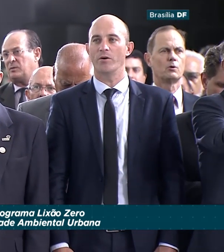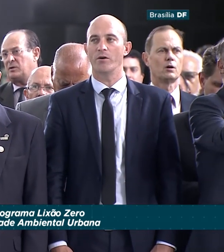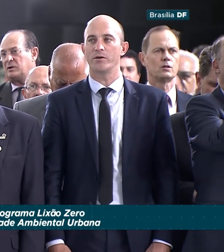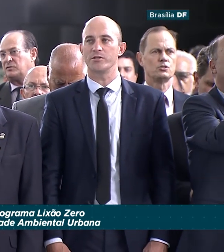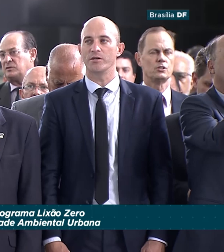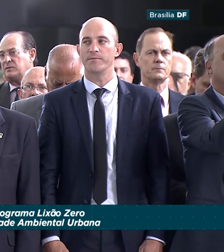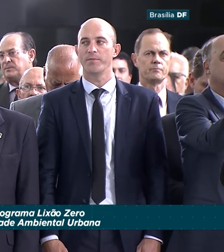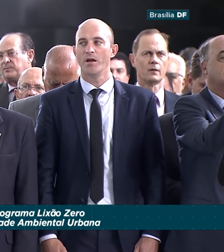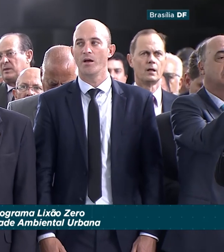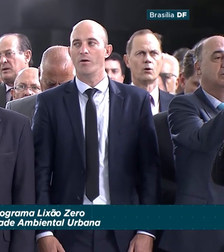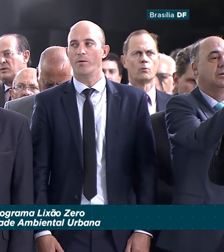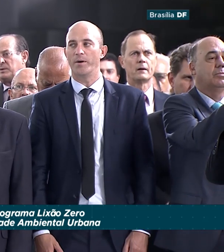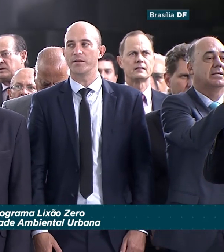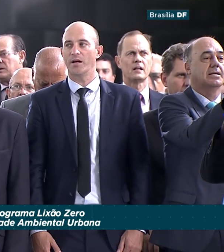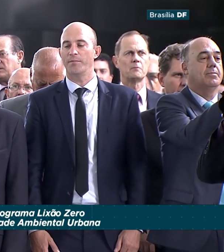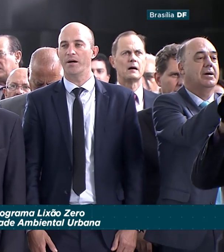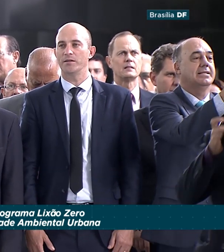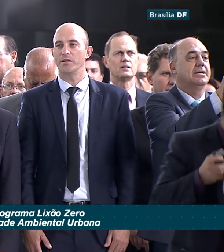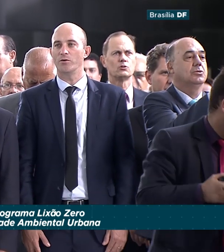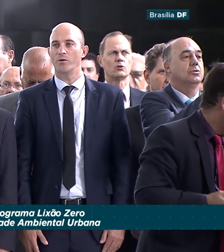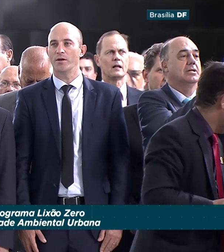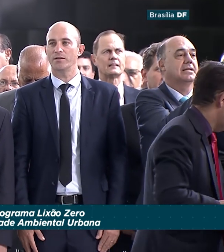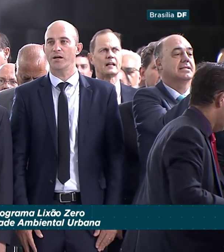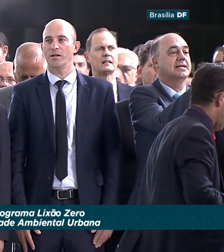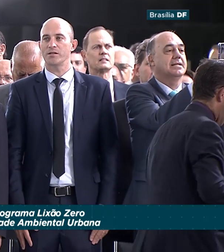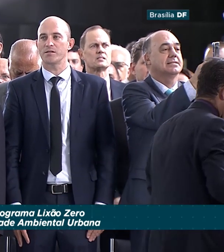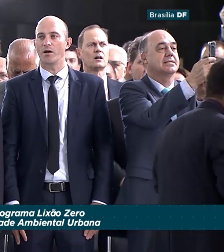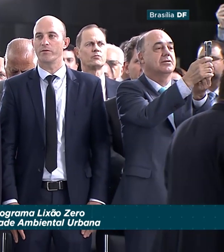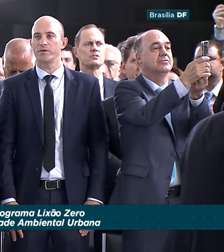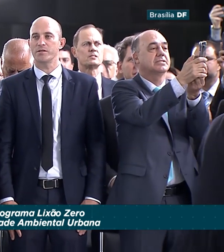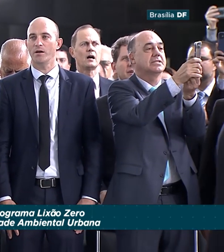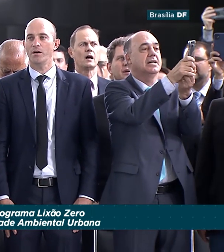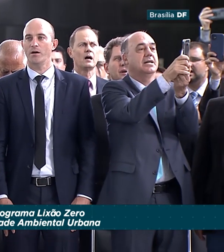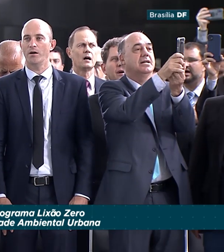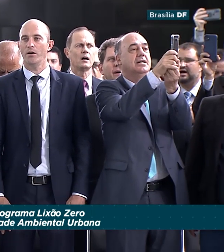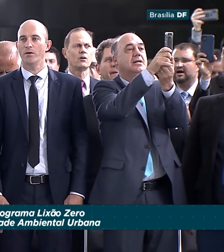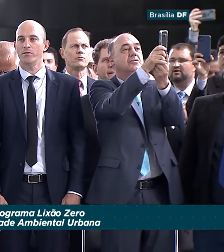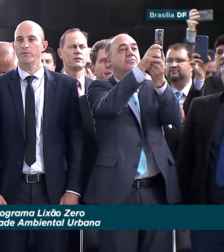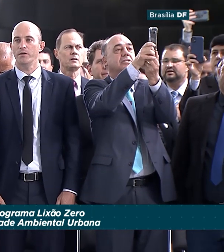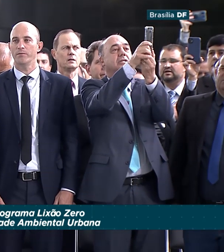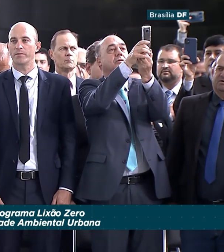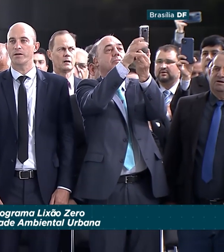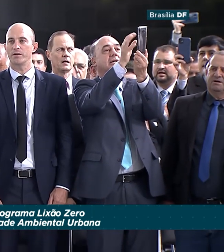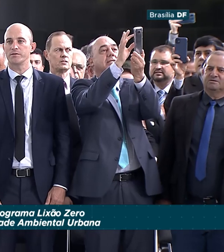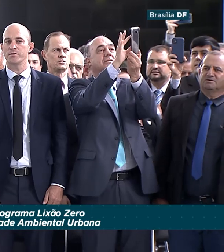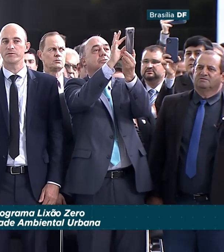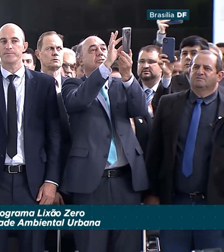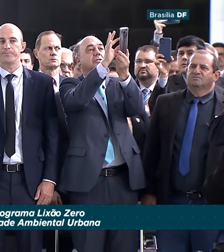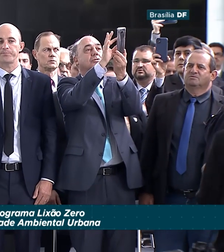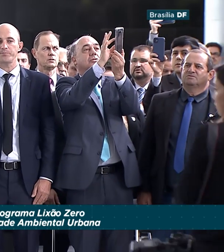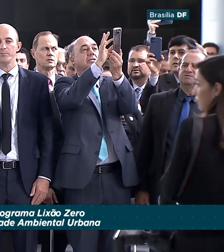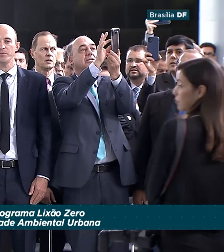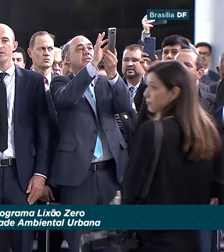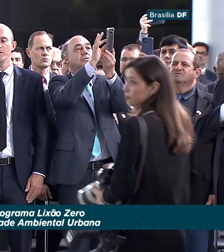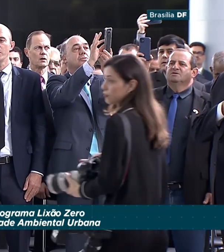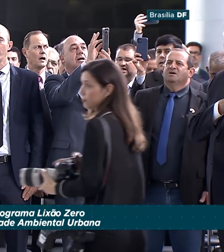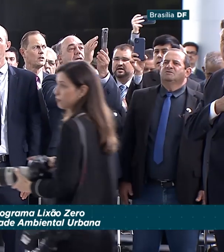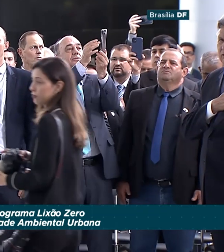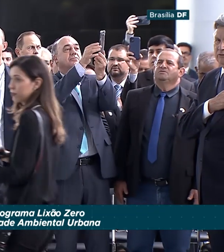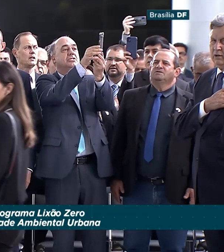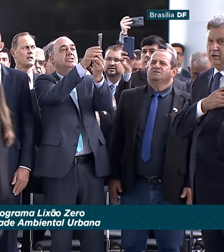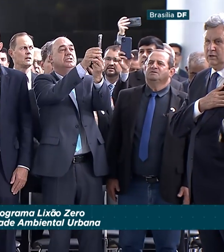própria morte. Ó pátria amada, toda pátria salve, salve, Brasil, um sonho